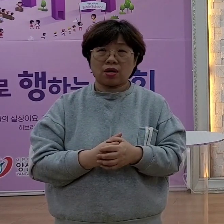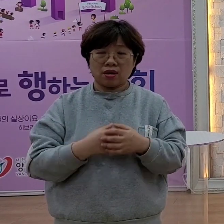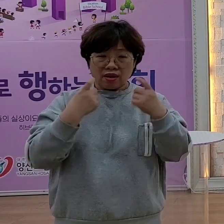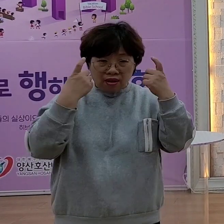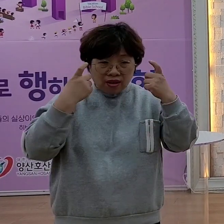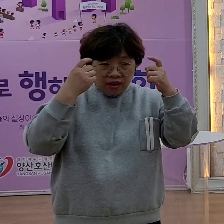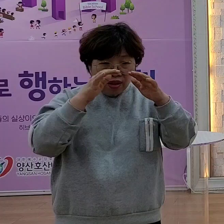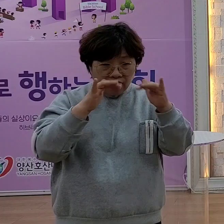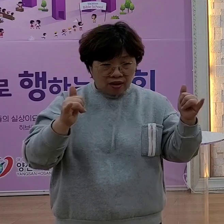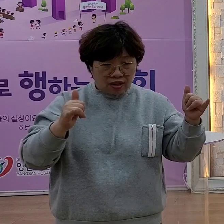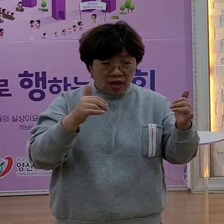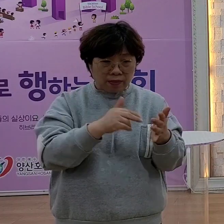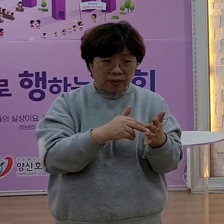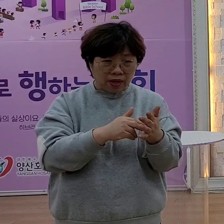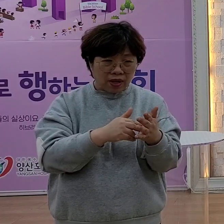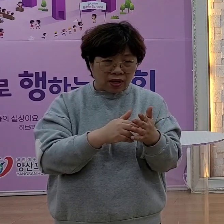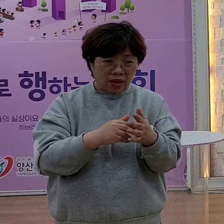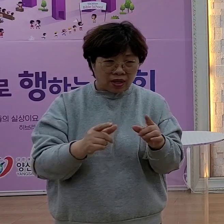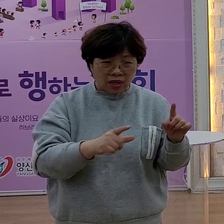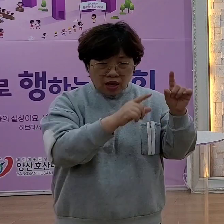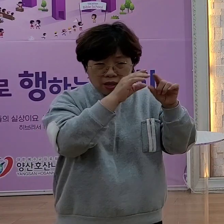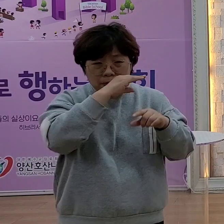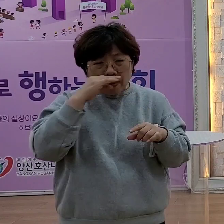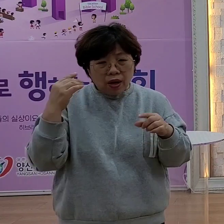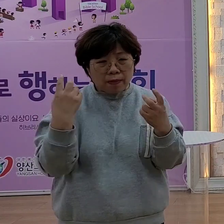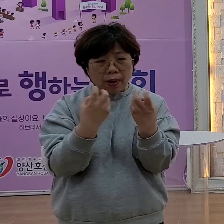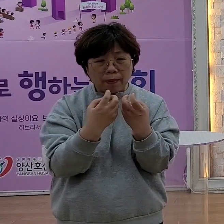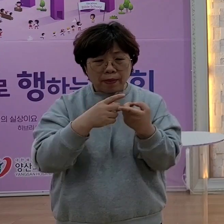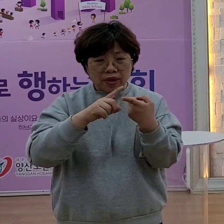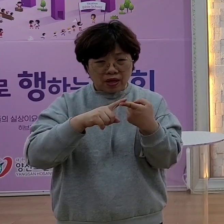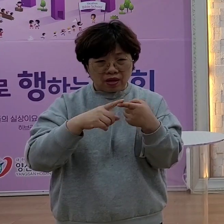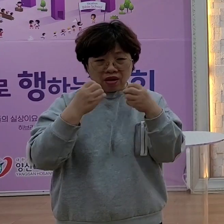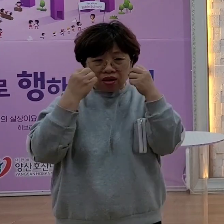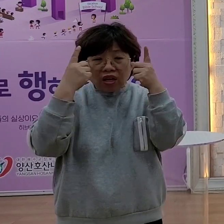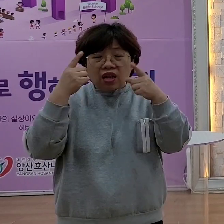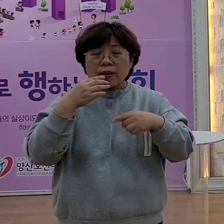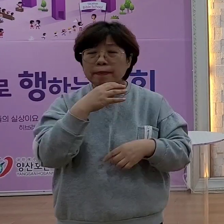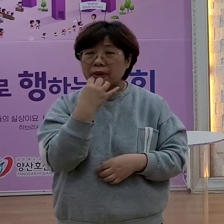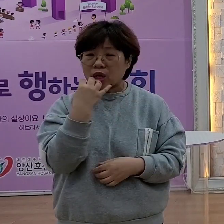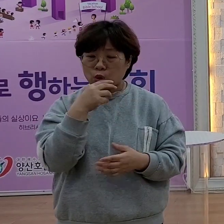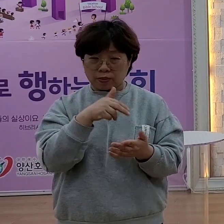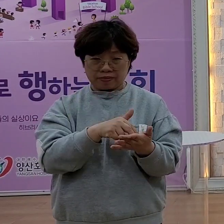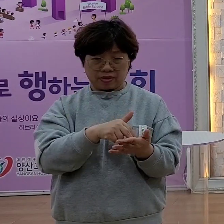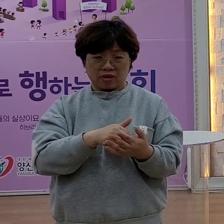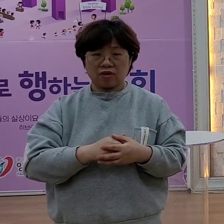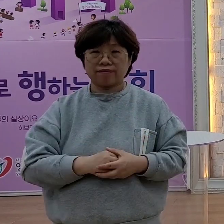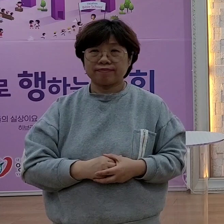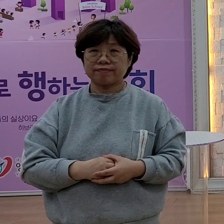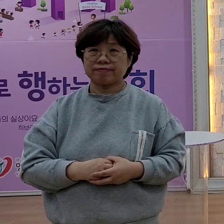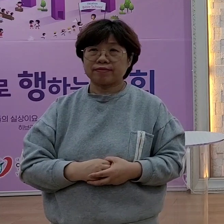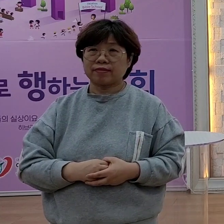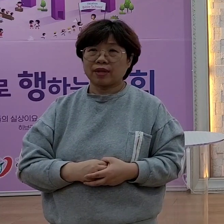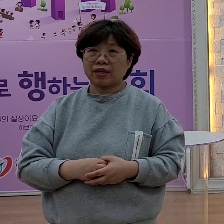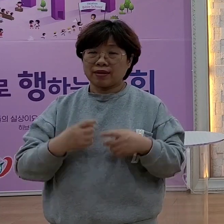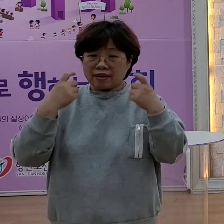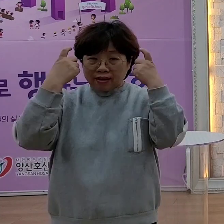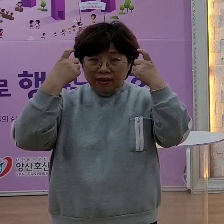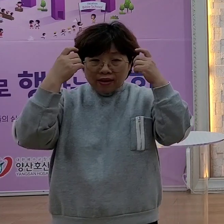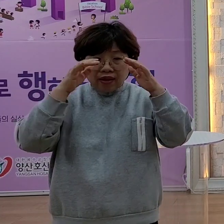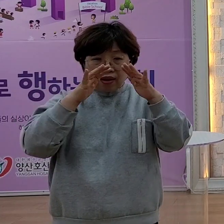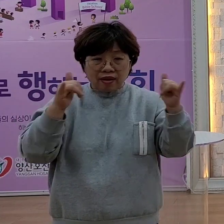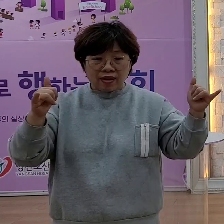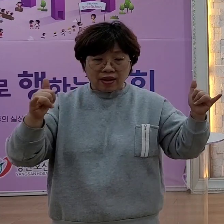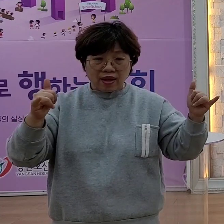한다는 것을 예수를 만난 이 베드로는 분명하게 깨달았다는 사실입니다. 여기서 나그네로 있을